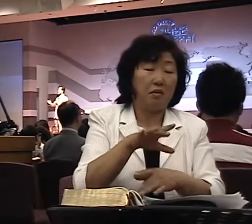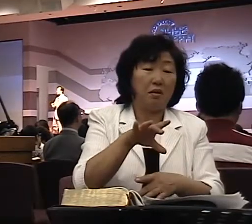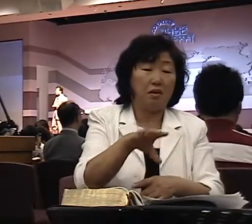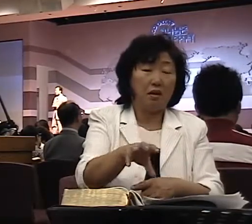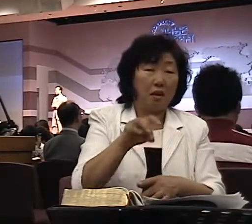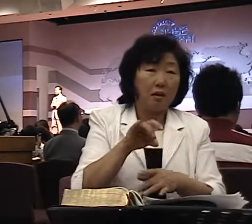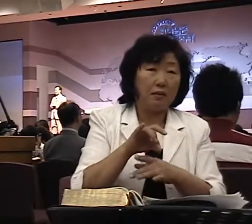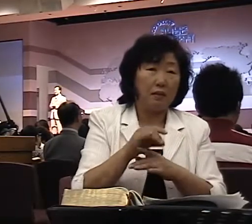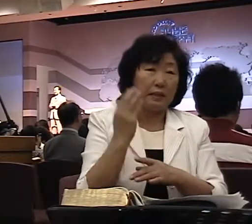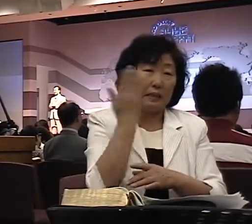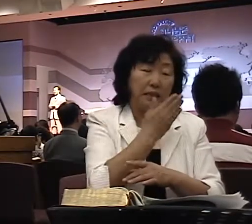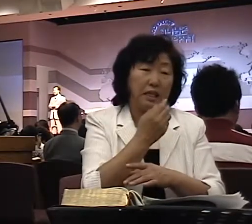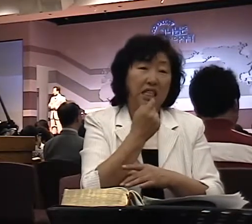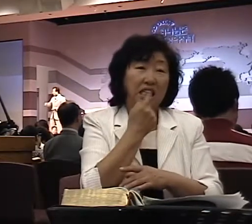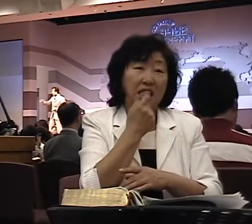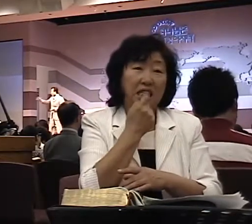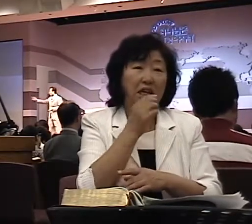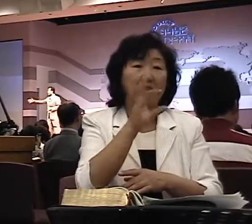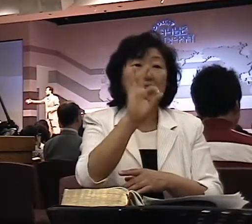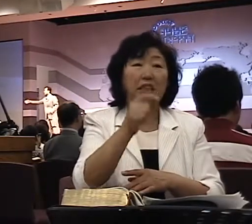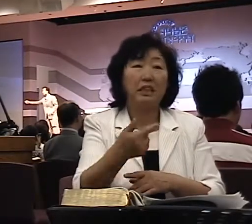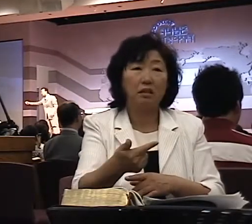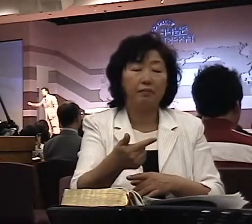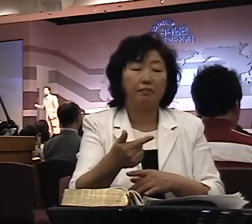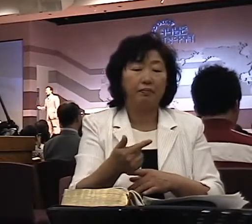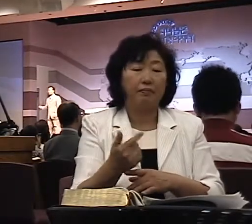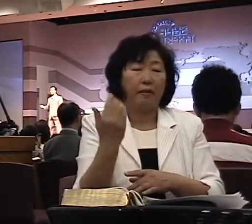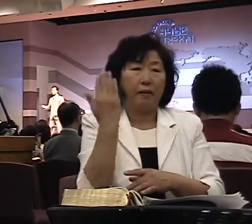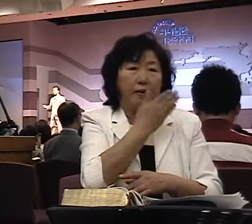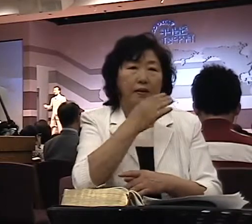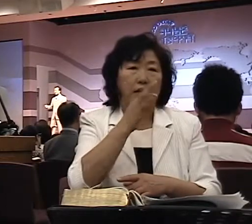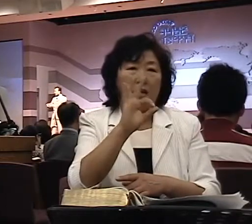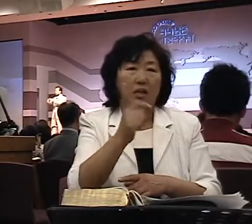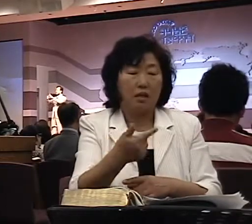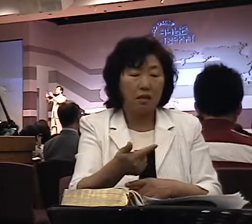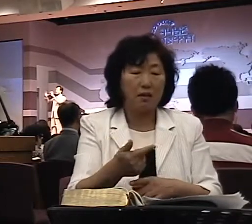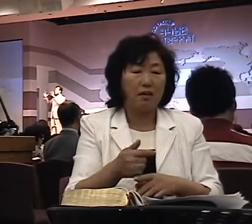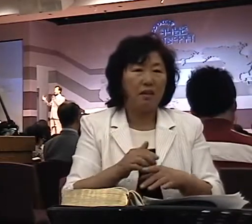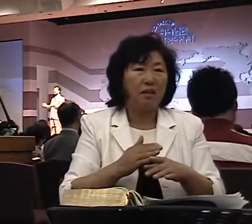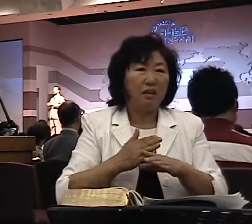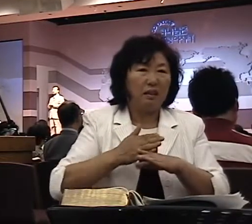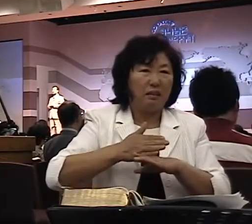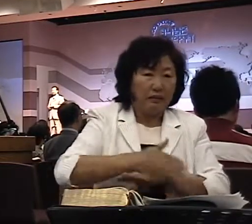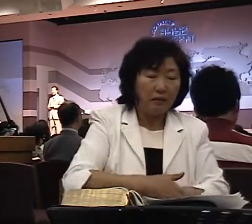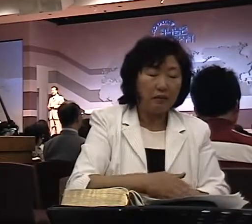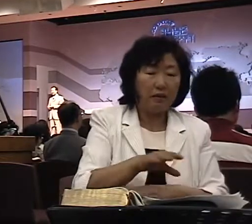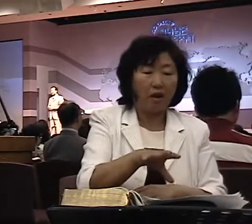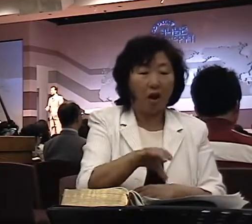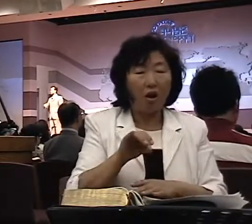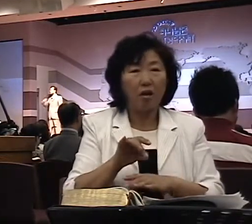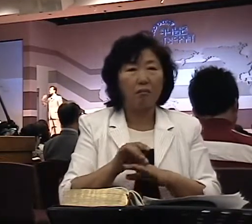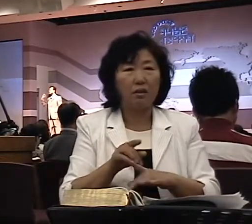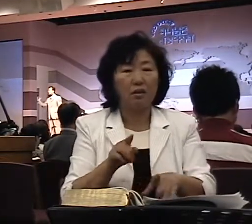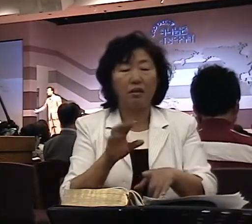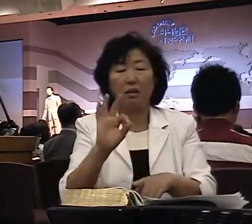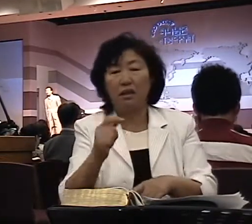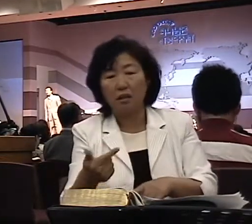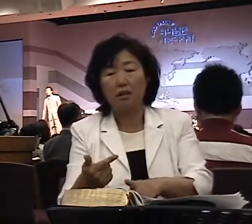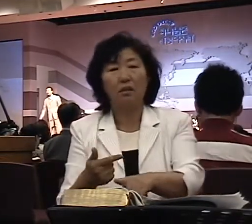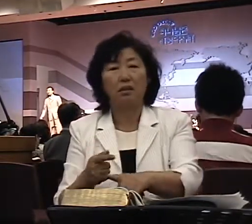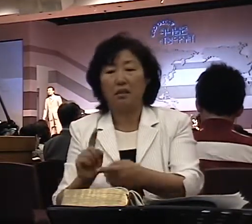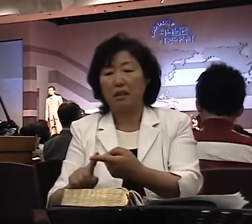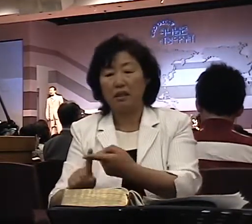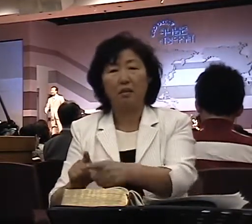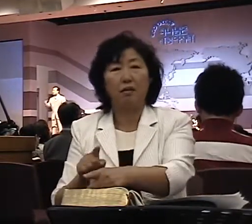순결한 은이 될 수가 없습니다. 너무나 오래나도 늦게 꺼내면 은 자체가 망가지기 때문에 그것은 더